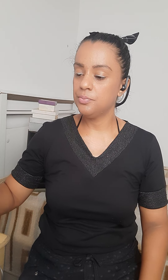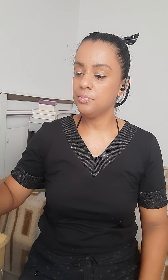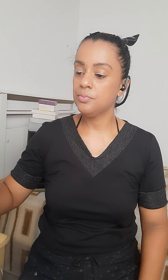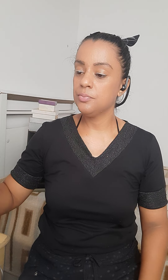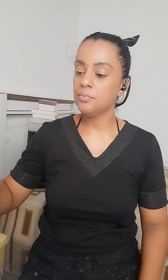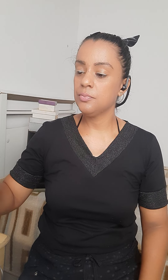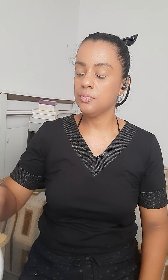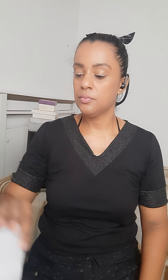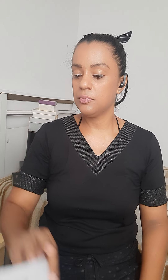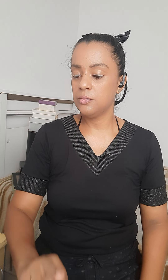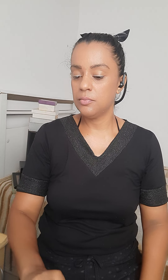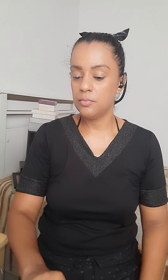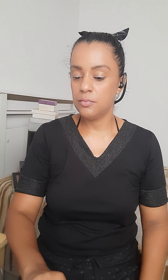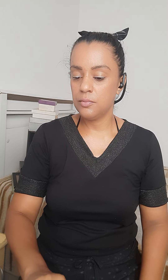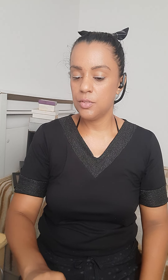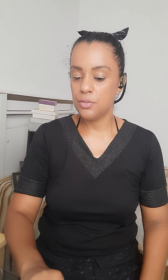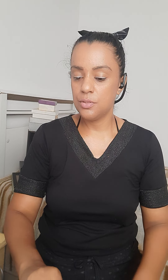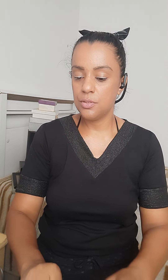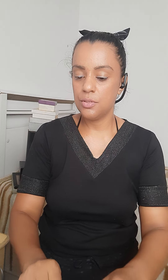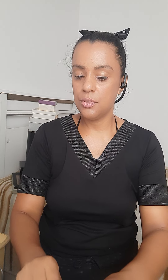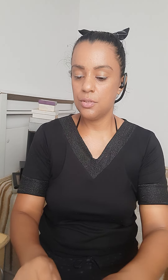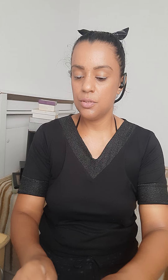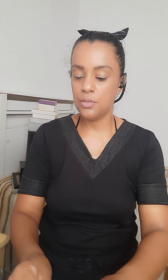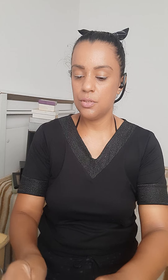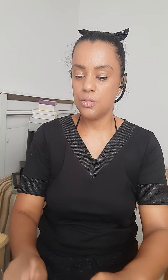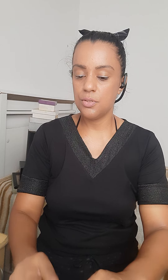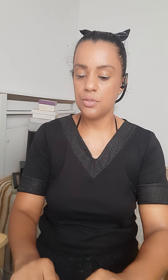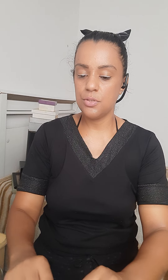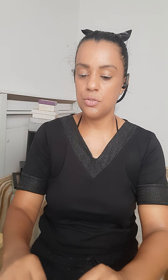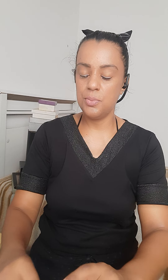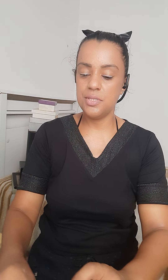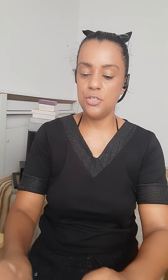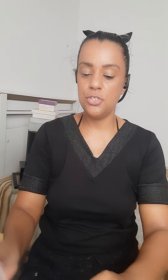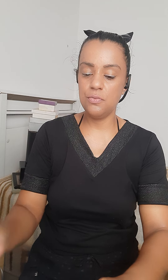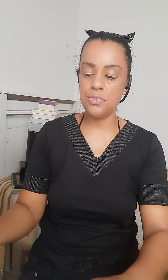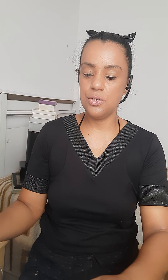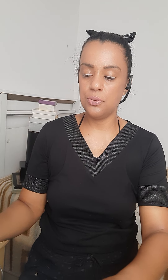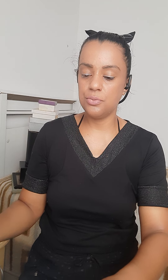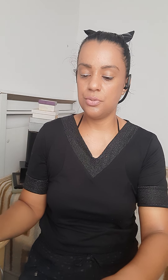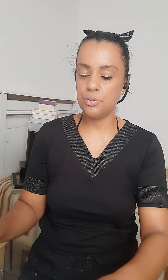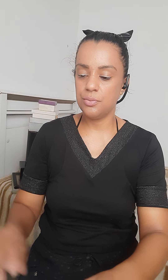Substantivos e outro.